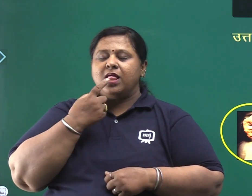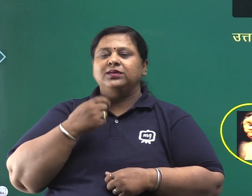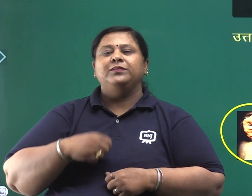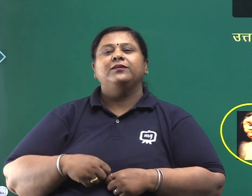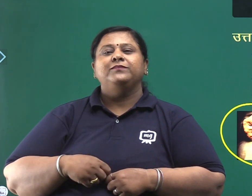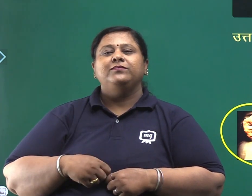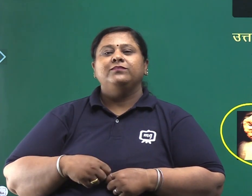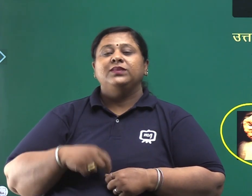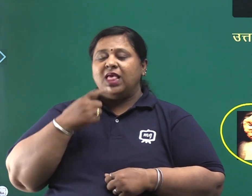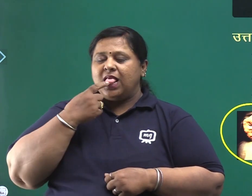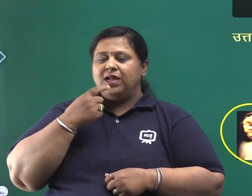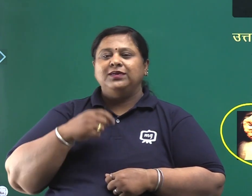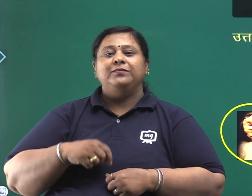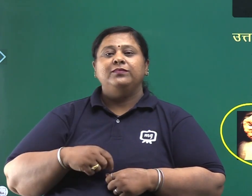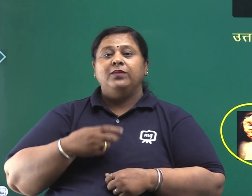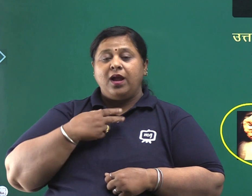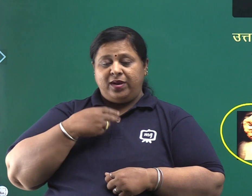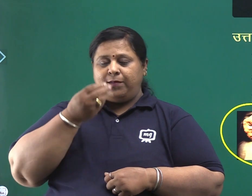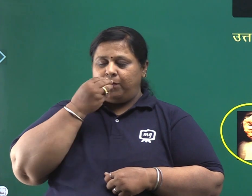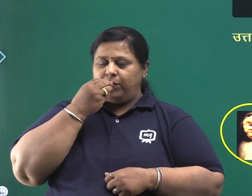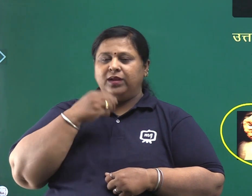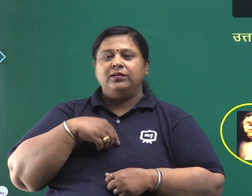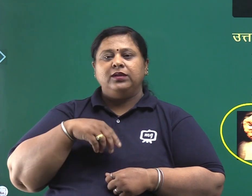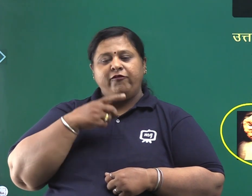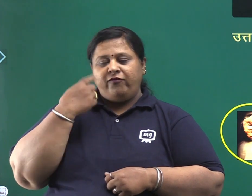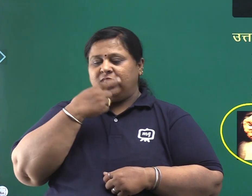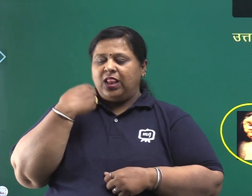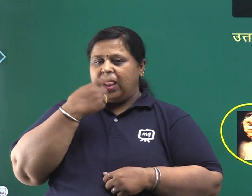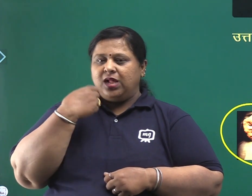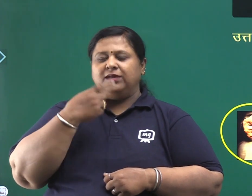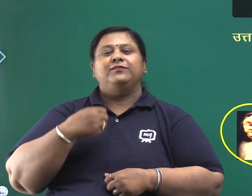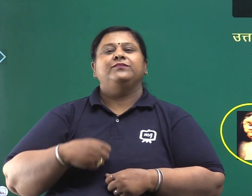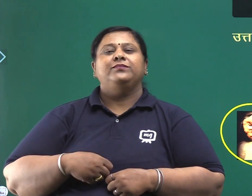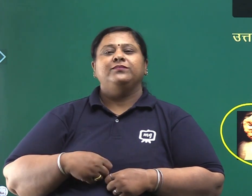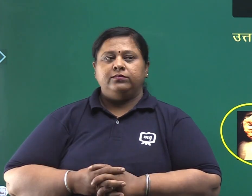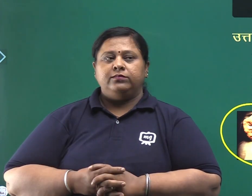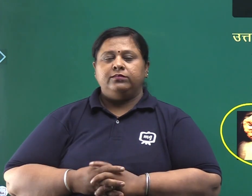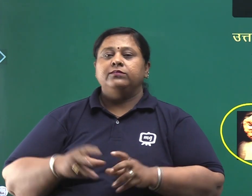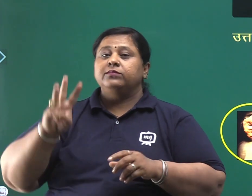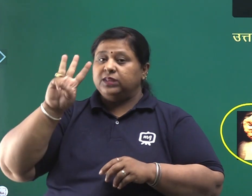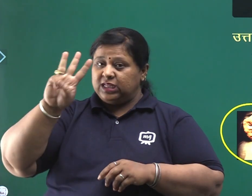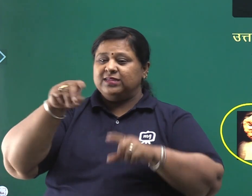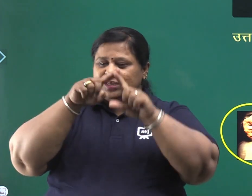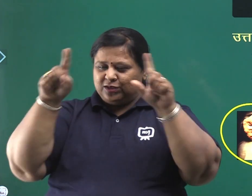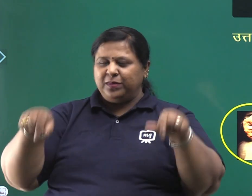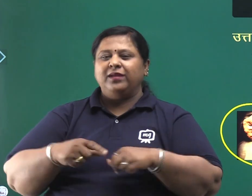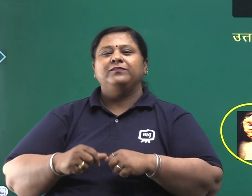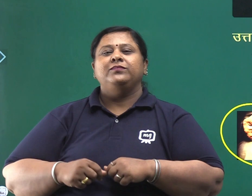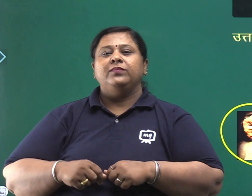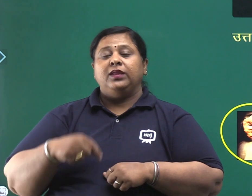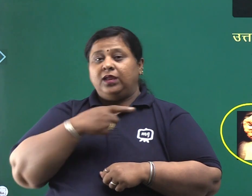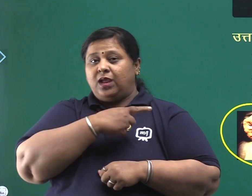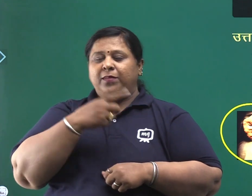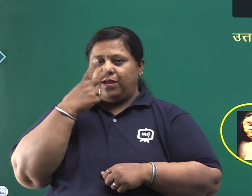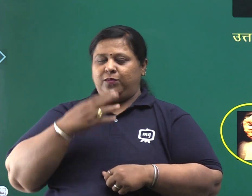है, जीभ हमारे मुंह में फिरती रहती है। तीसरे चित्र में यहाँ